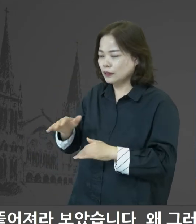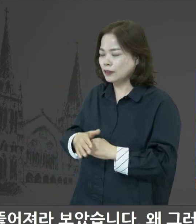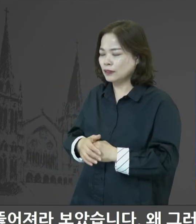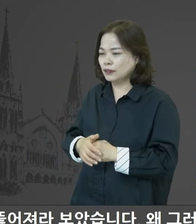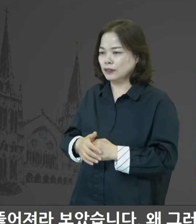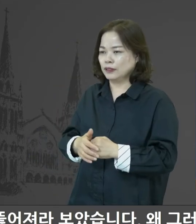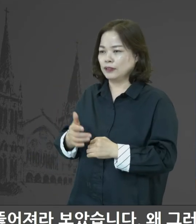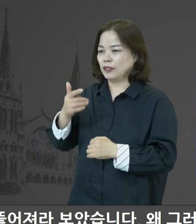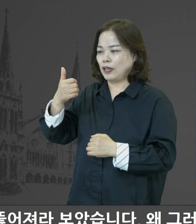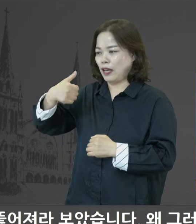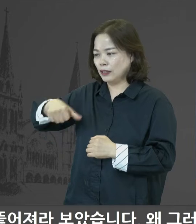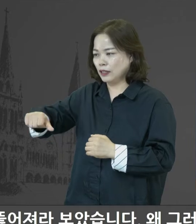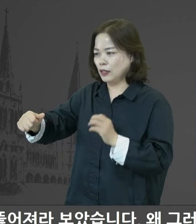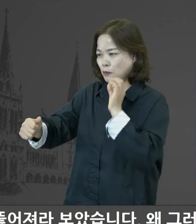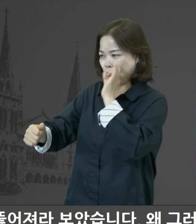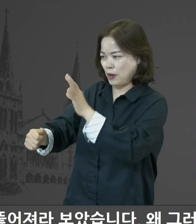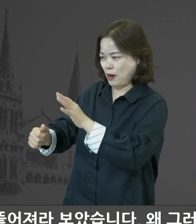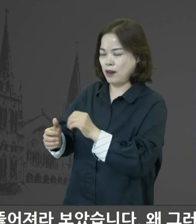하시는 첫 마디가